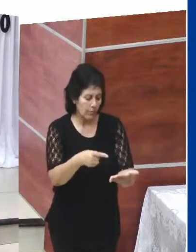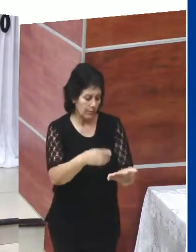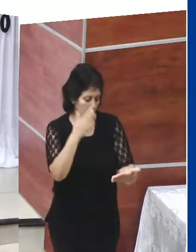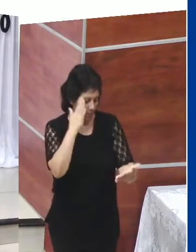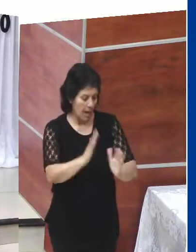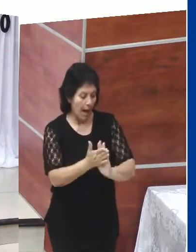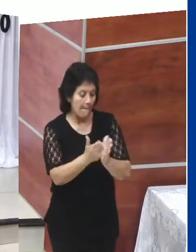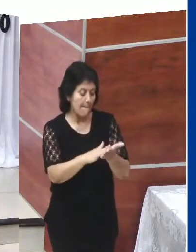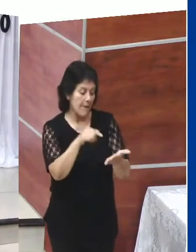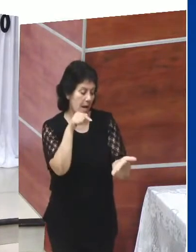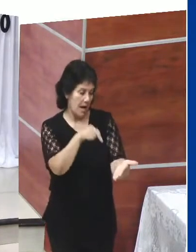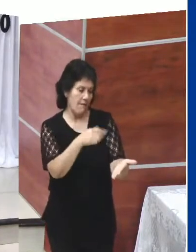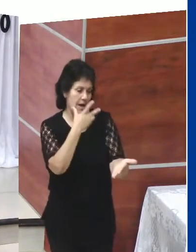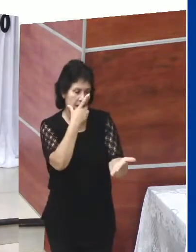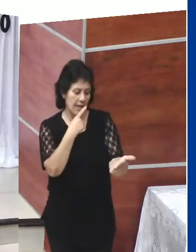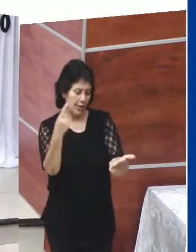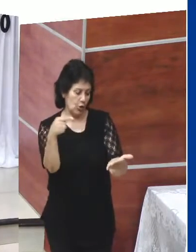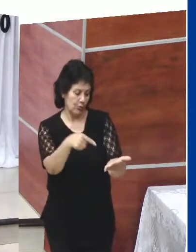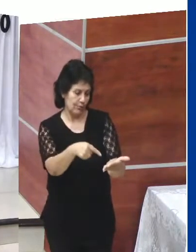Dios.